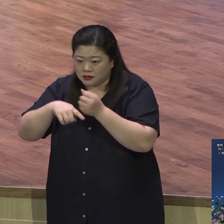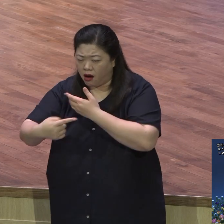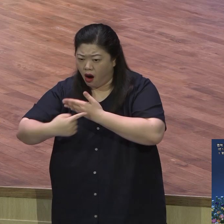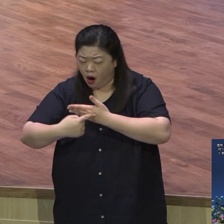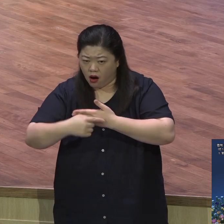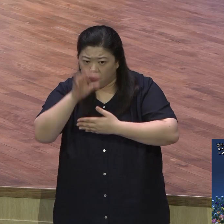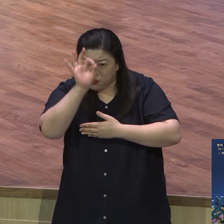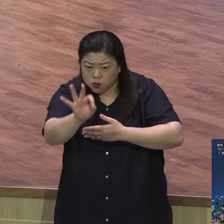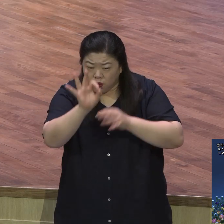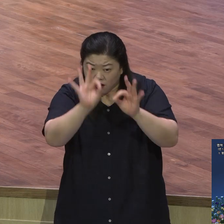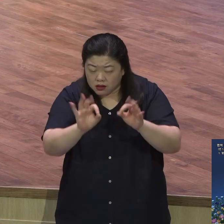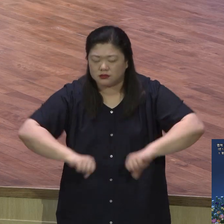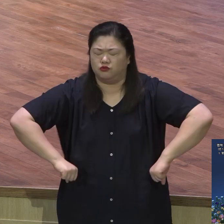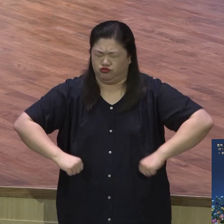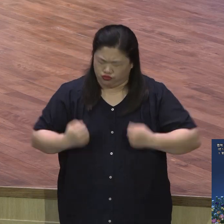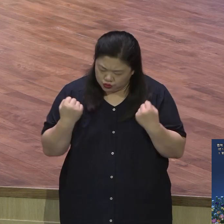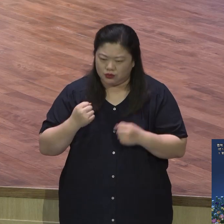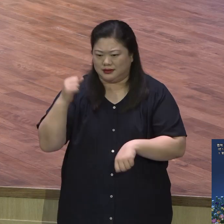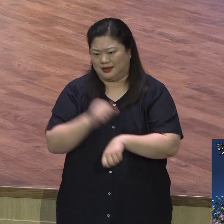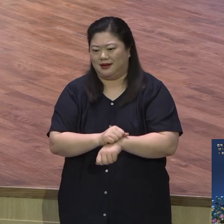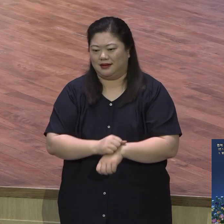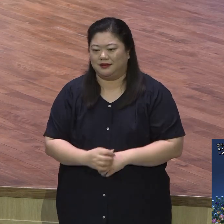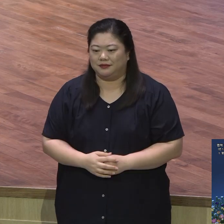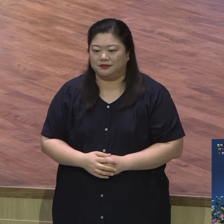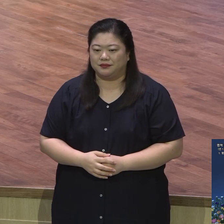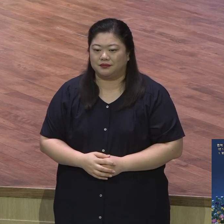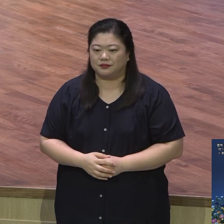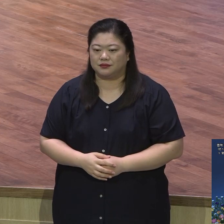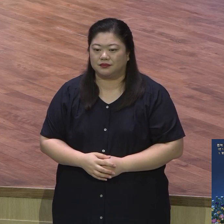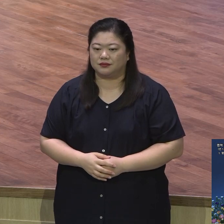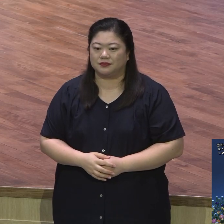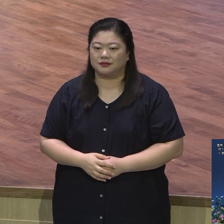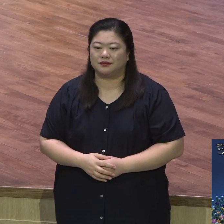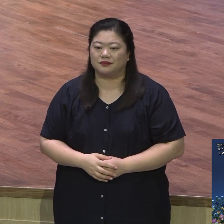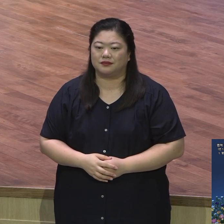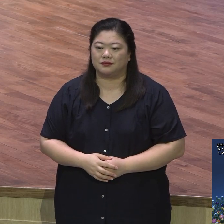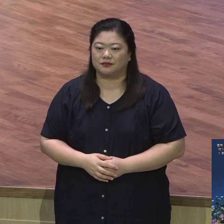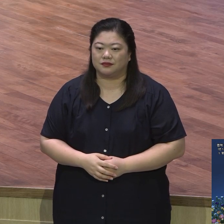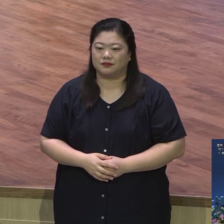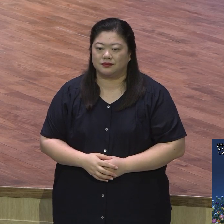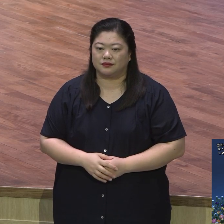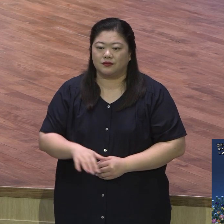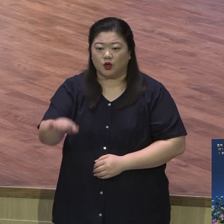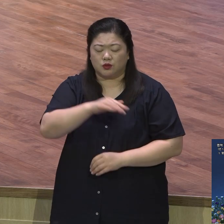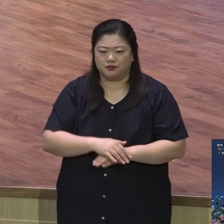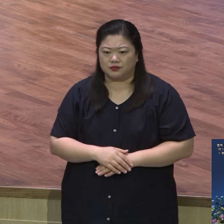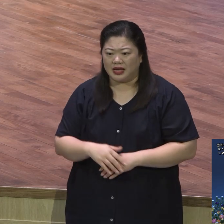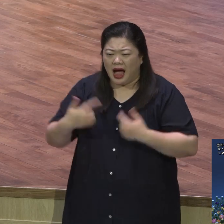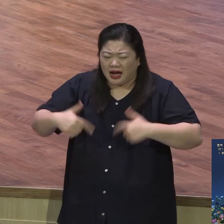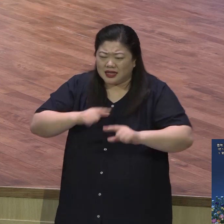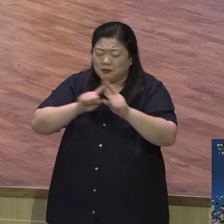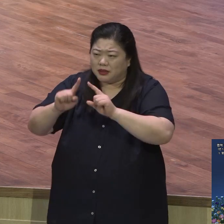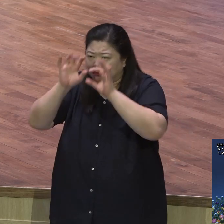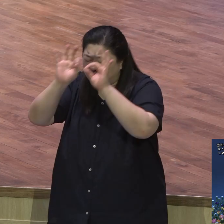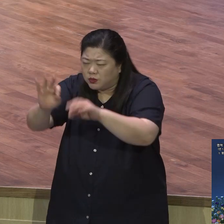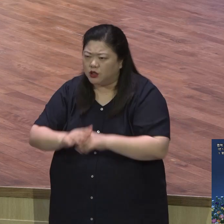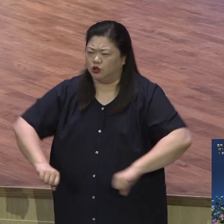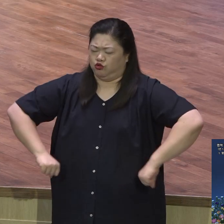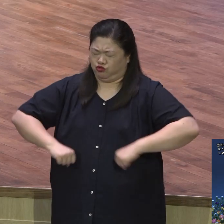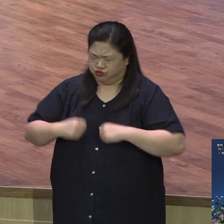하나님의 말씀에 순종 해보면 왜 내가 순종을 해야 되는지 왜 순종을 하라고 했는지